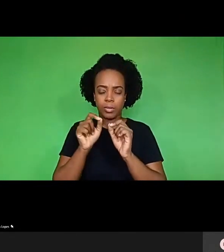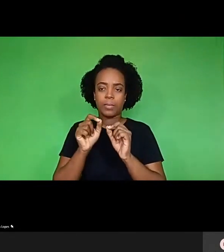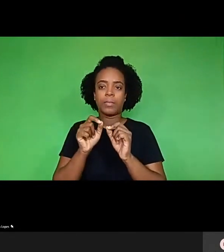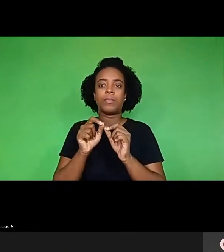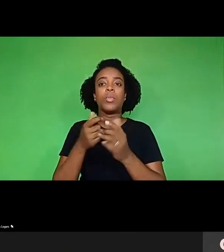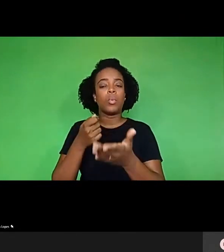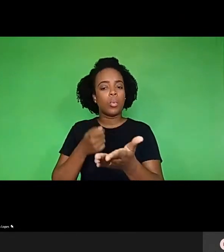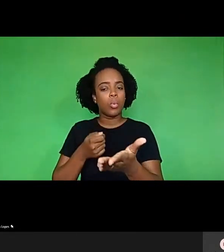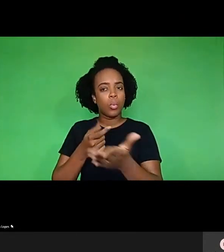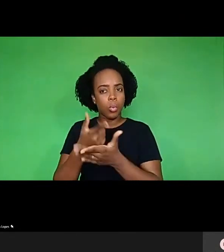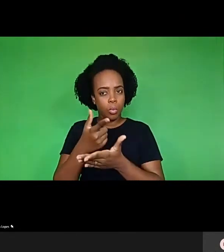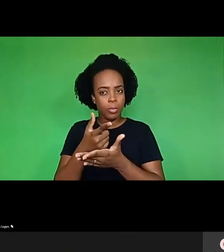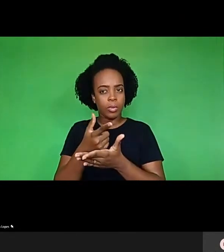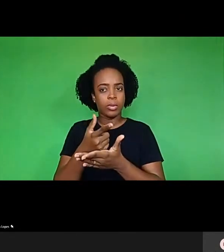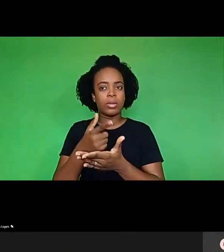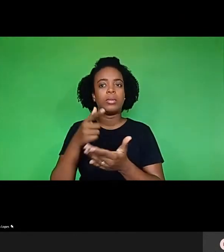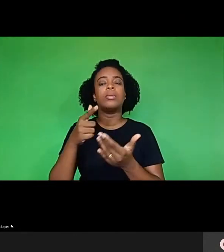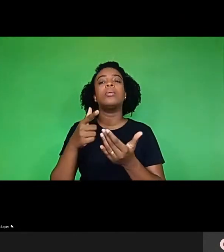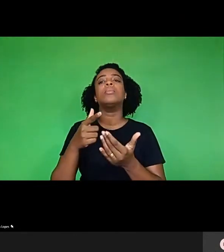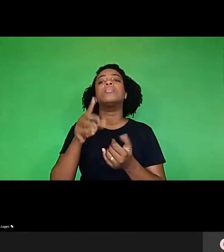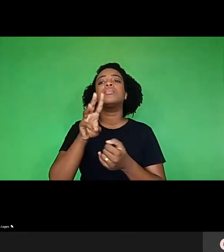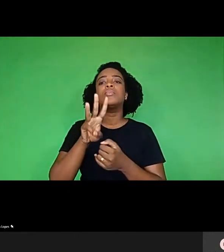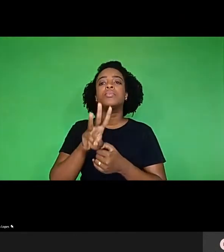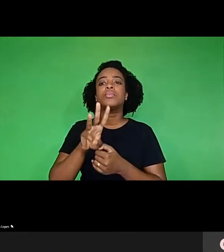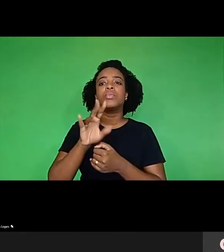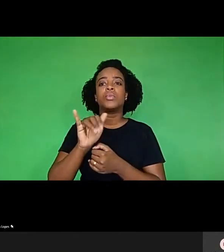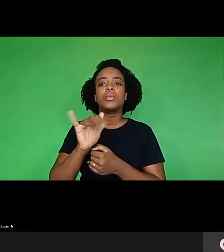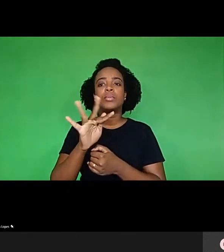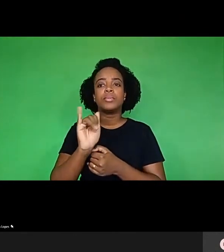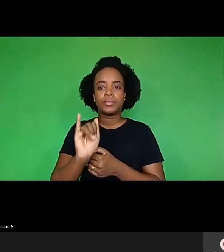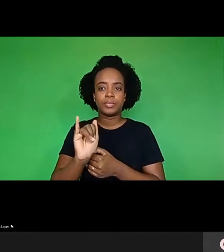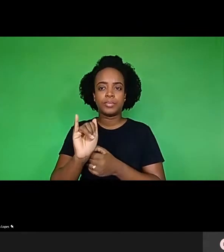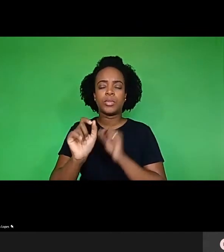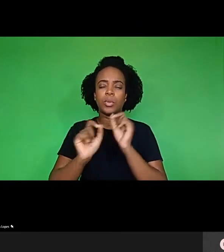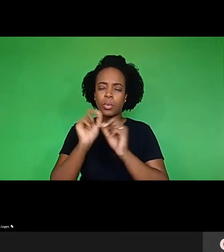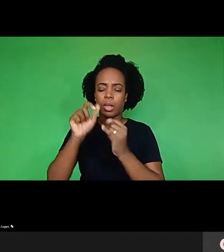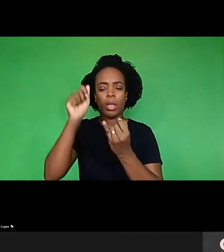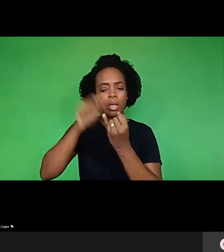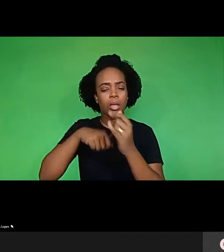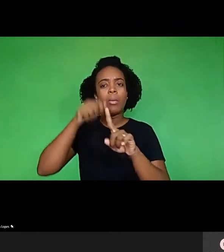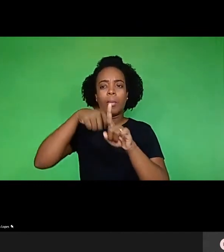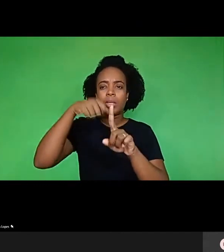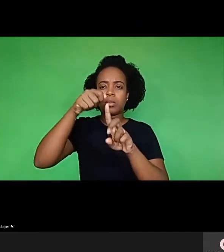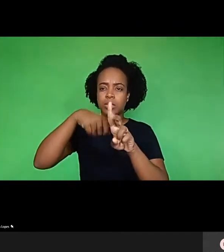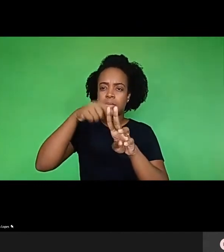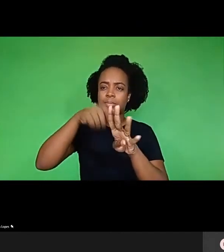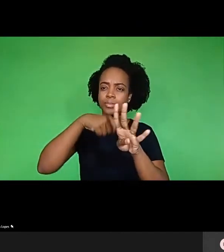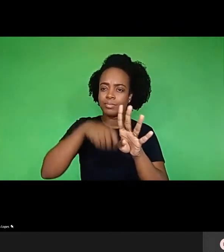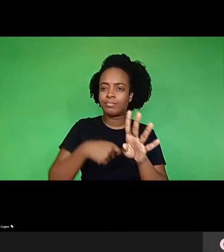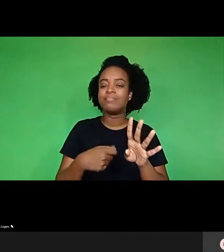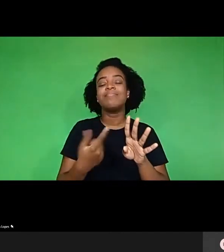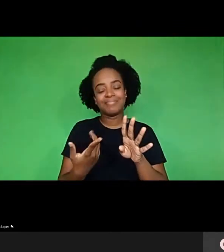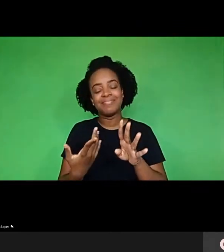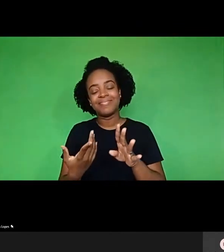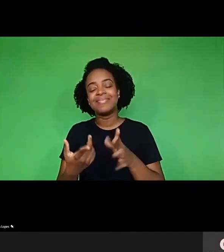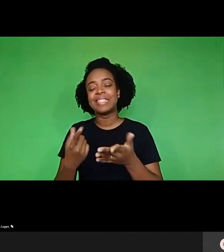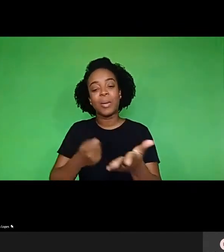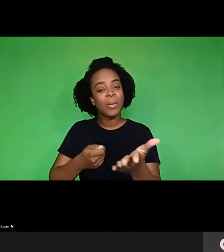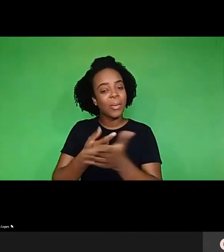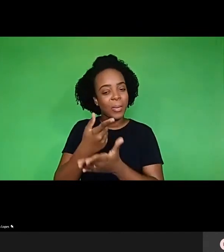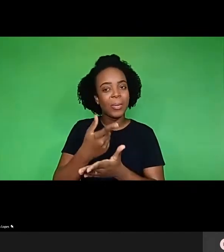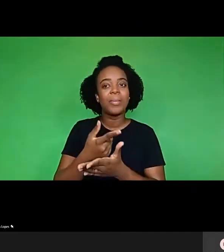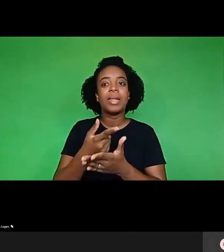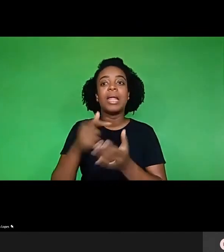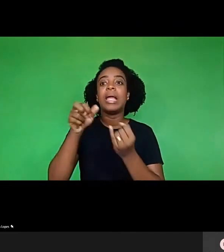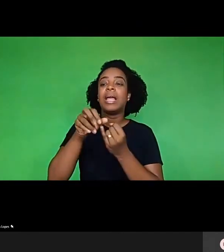Wi-Fi. Ele também vai ser pago mensalmente e visa auxiliar na contratação de banda larga, né, internet fixa,